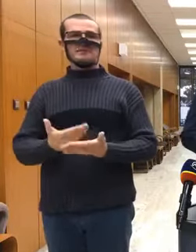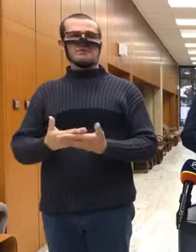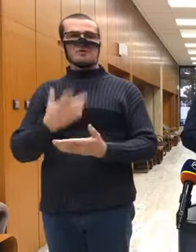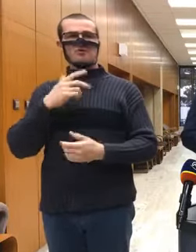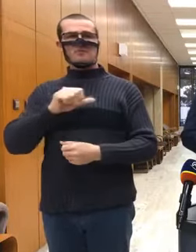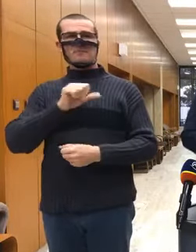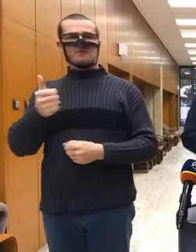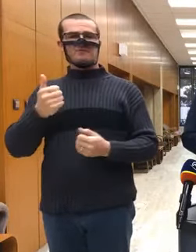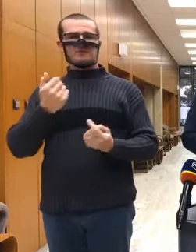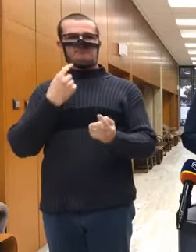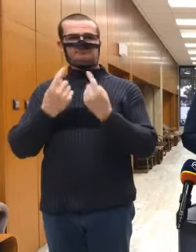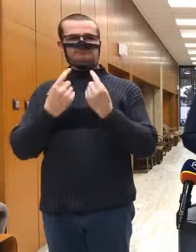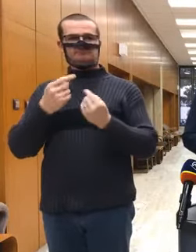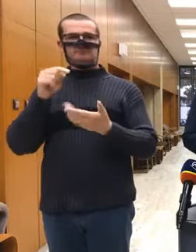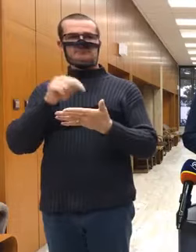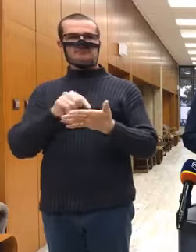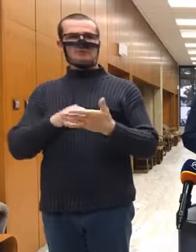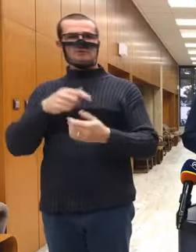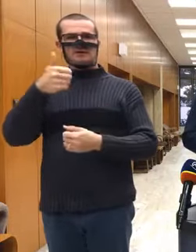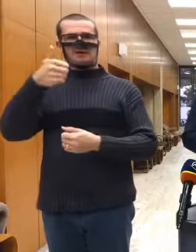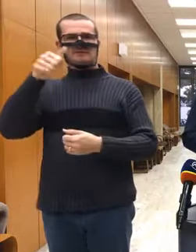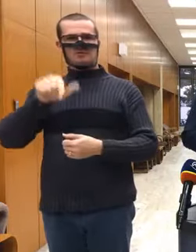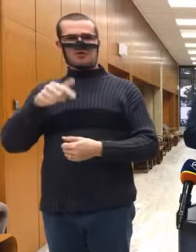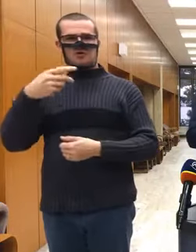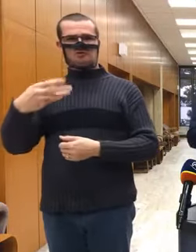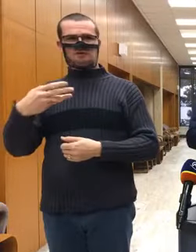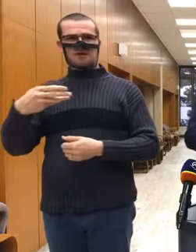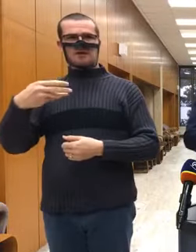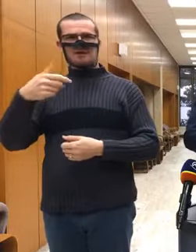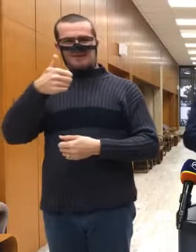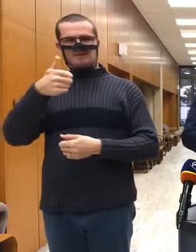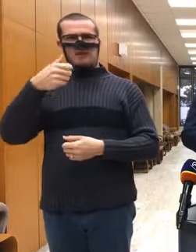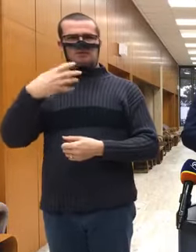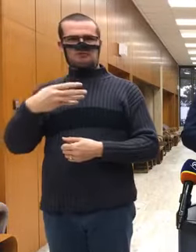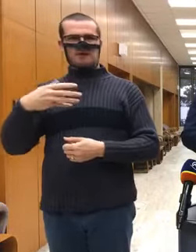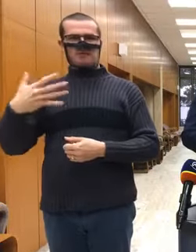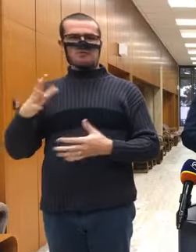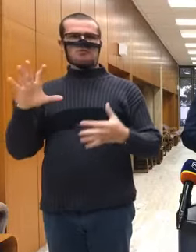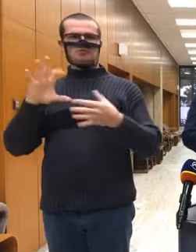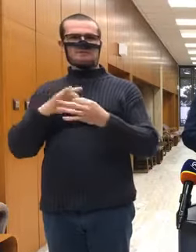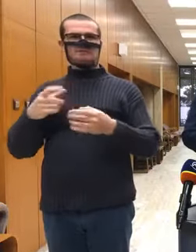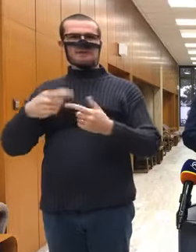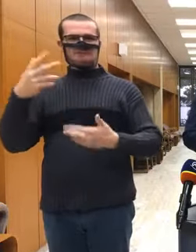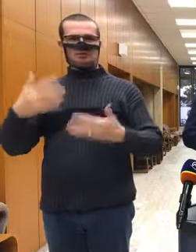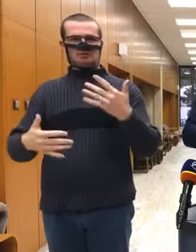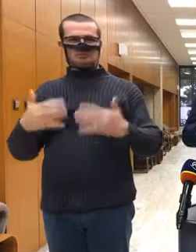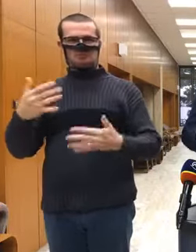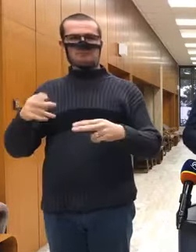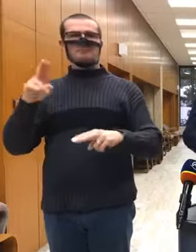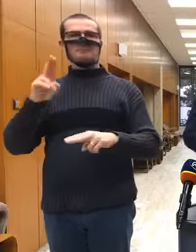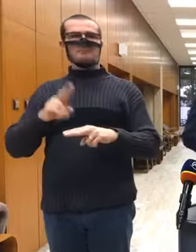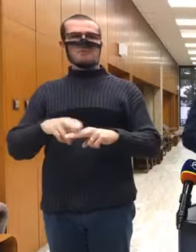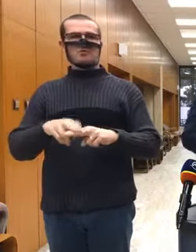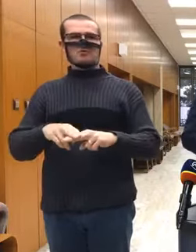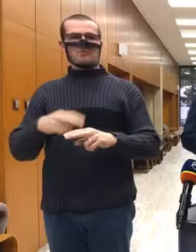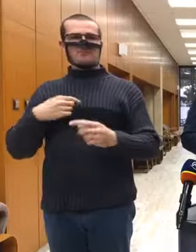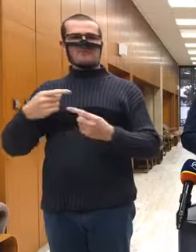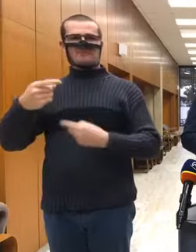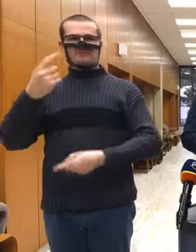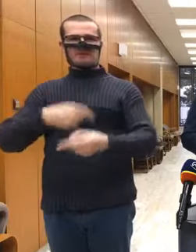boli prerokované body 1, 14 a 15, ktoré súvisia s rozpočtom. Potom sme sa